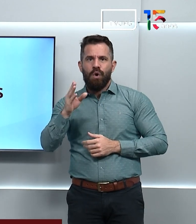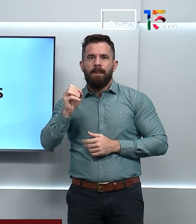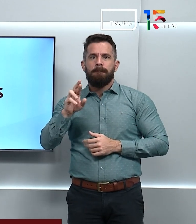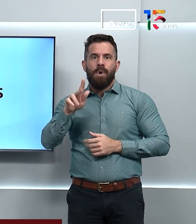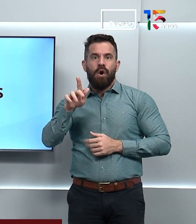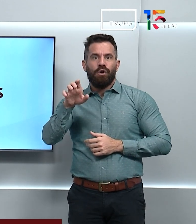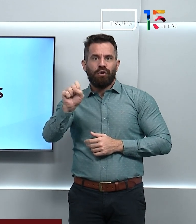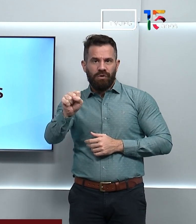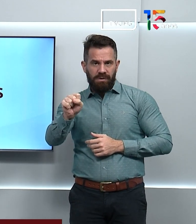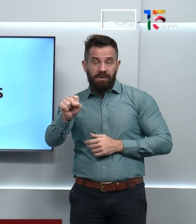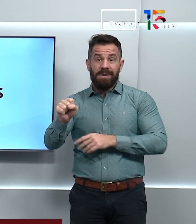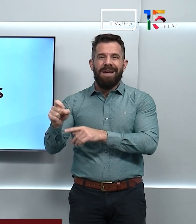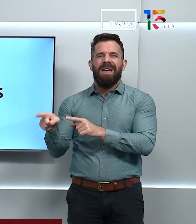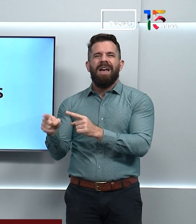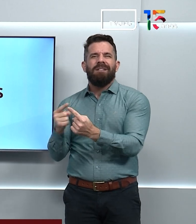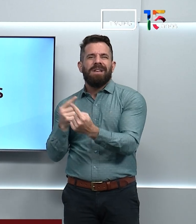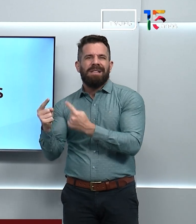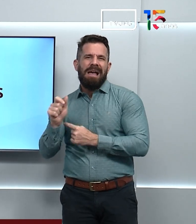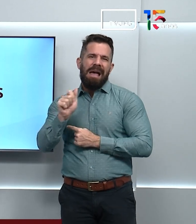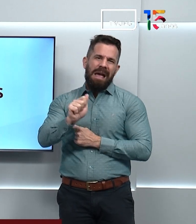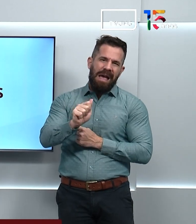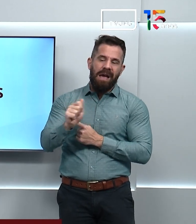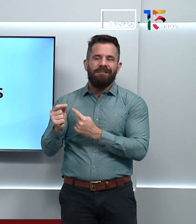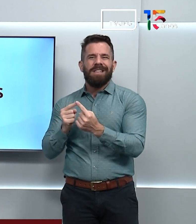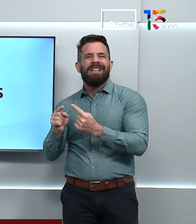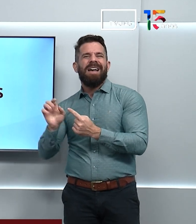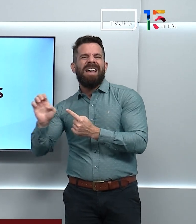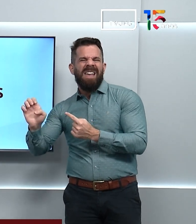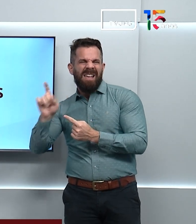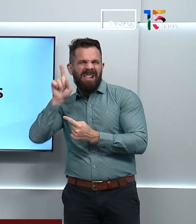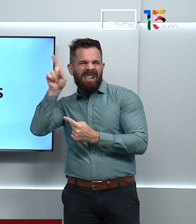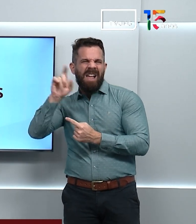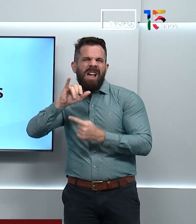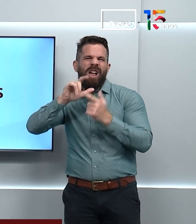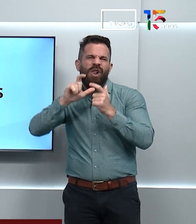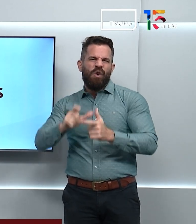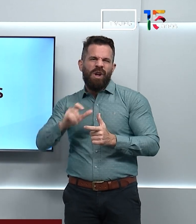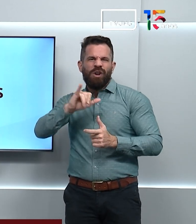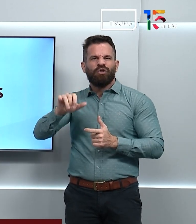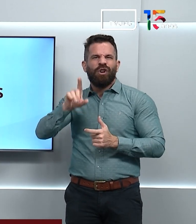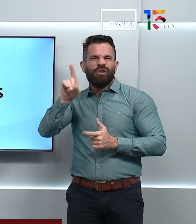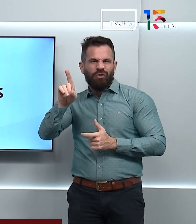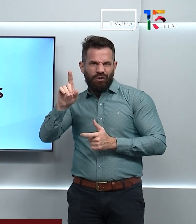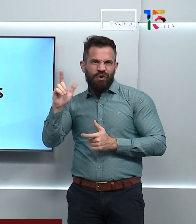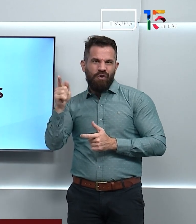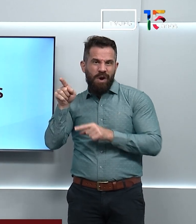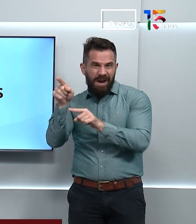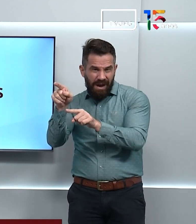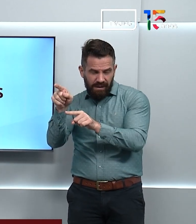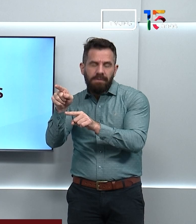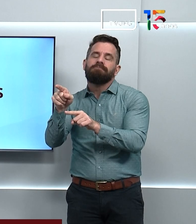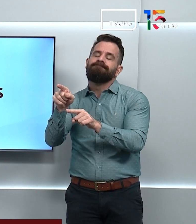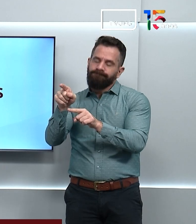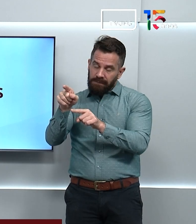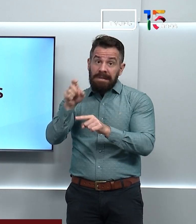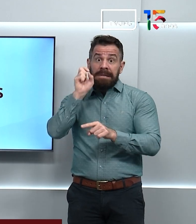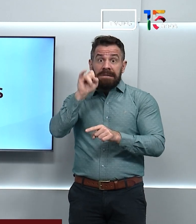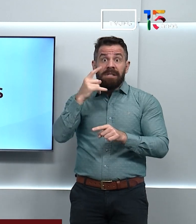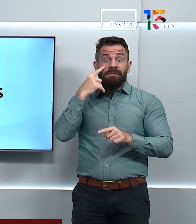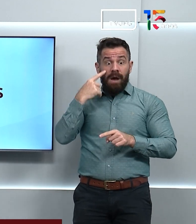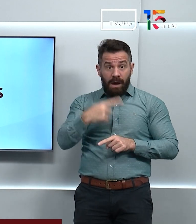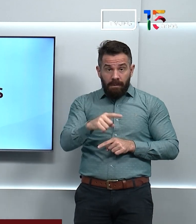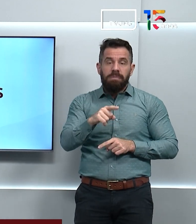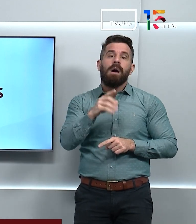a Avenida E, no Jardim Goiás. Então, fique atento ao trafegar pelo Jardim Goiás quando você estiver na Marginal Botafogo,